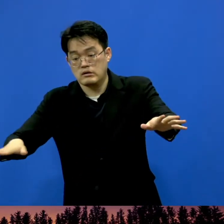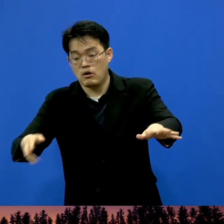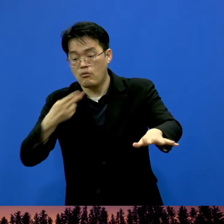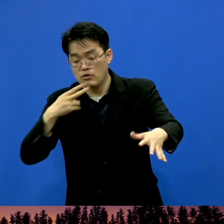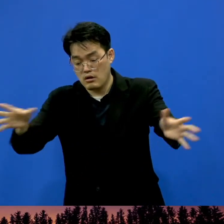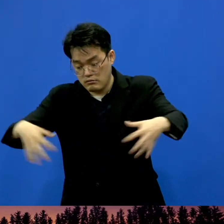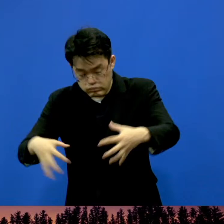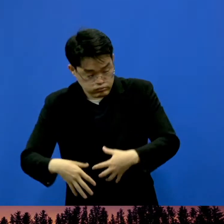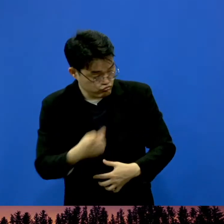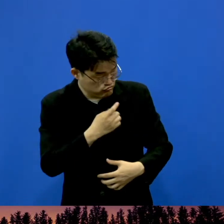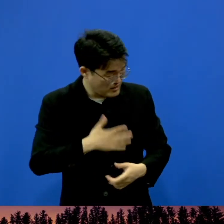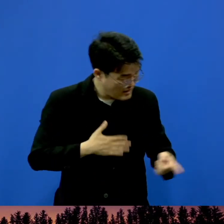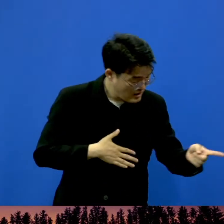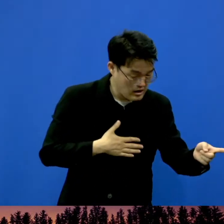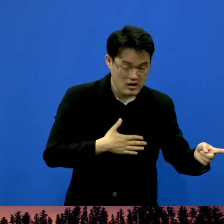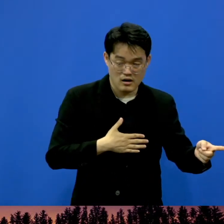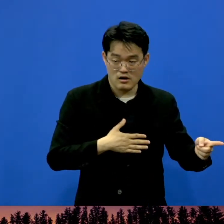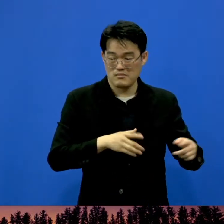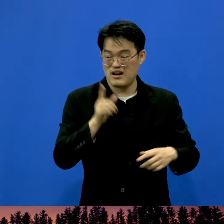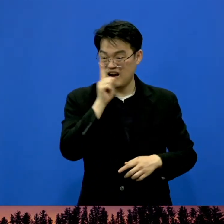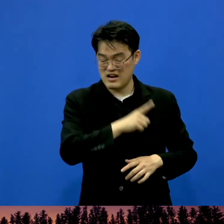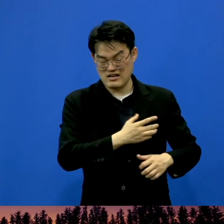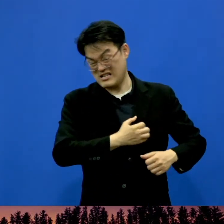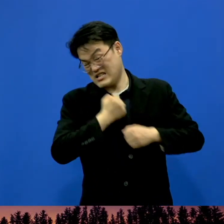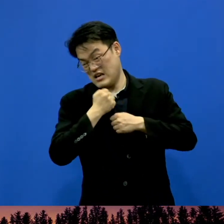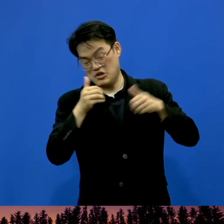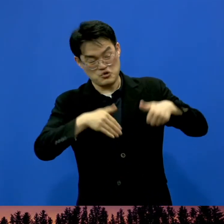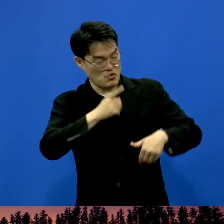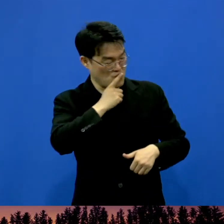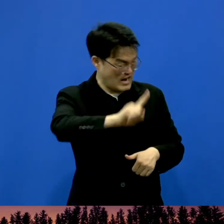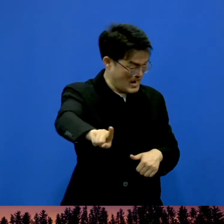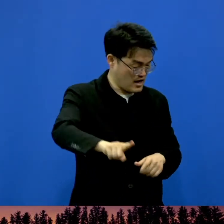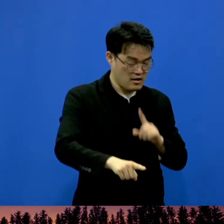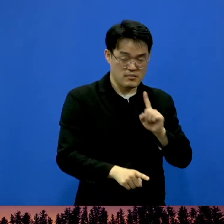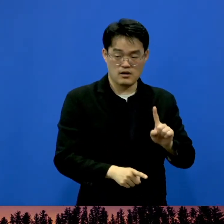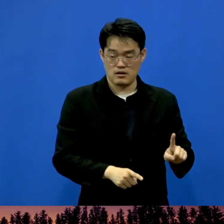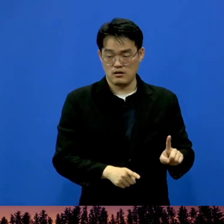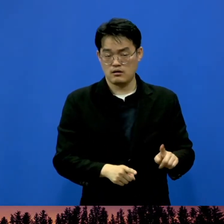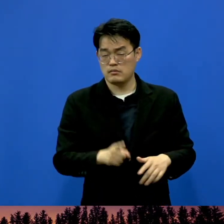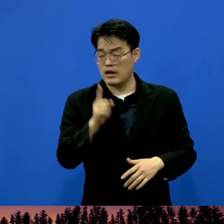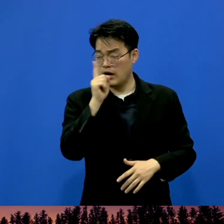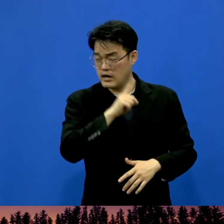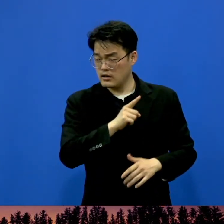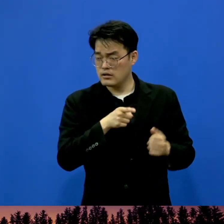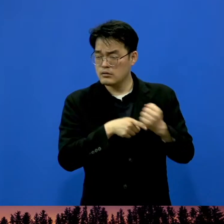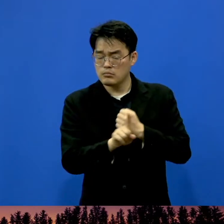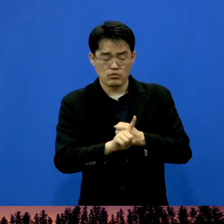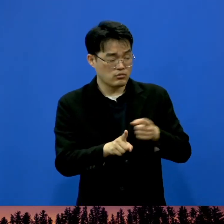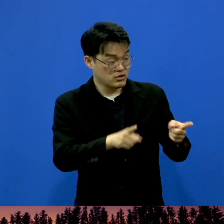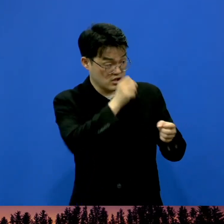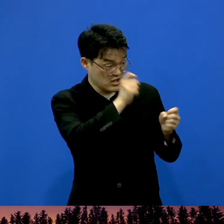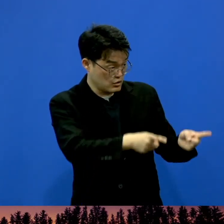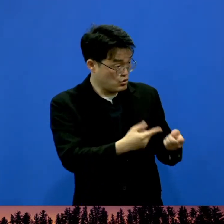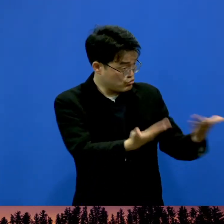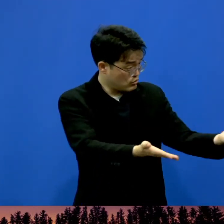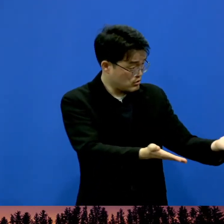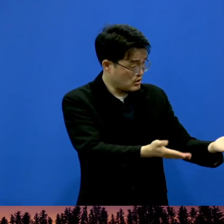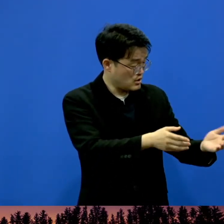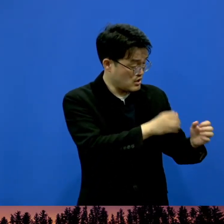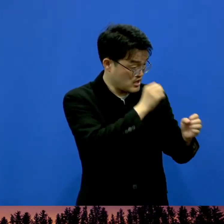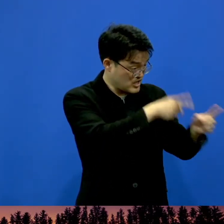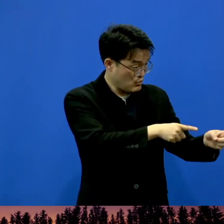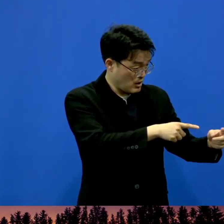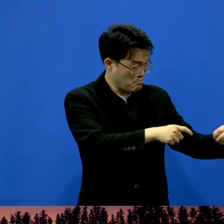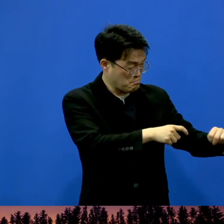이렇게 뭐라고 얘기하죠? 이 보니까 악하고 게으른 종아 이렇게 얘기했습니다. 왜 악하다는 거죠? 기회를 거부하는 것. 하나님이 주신 그